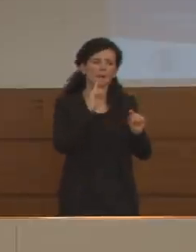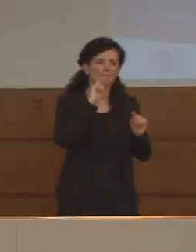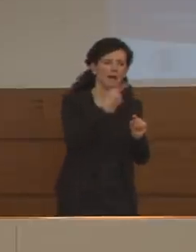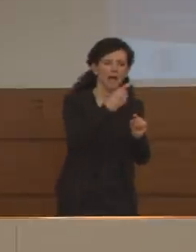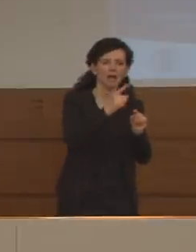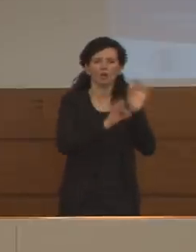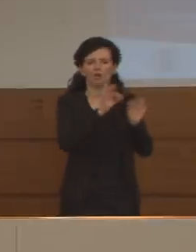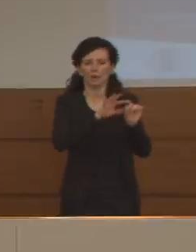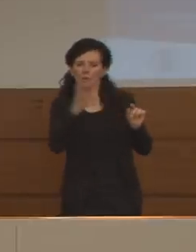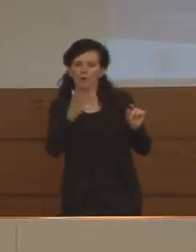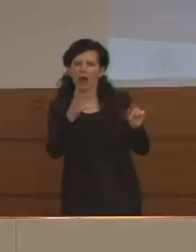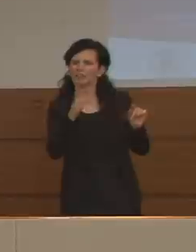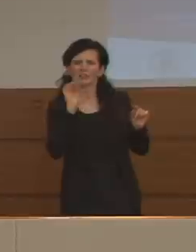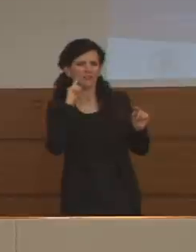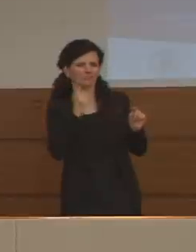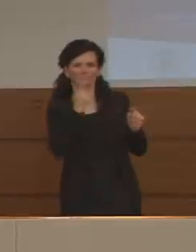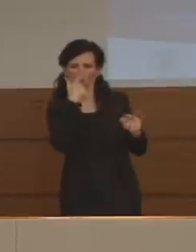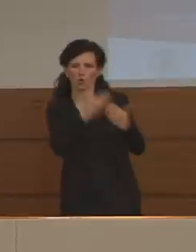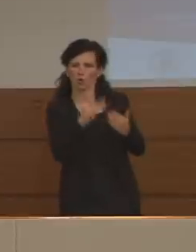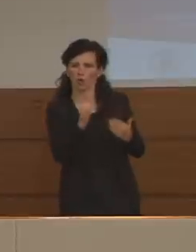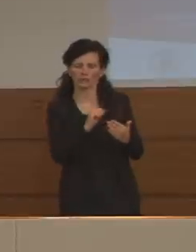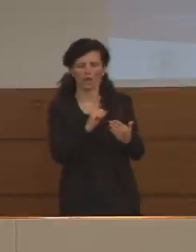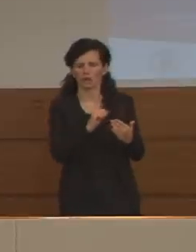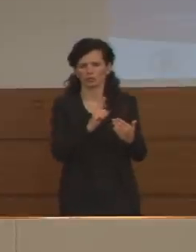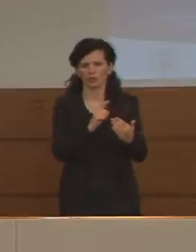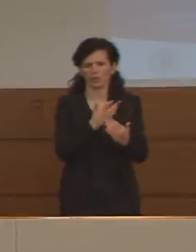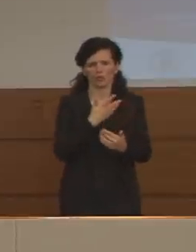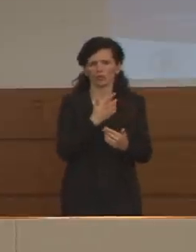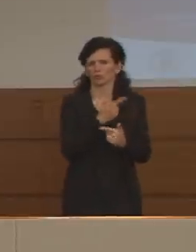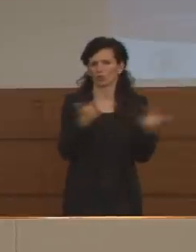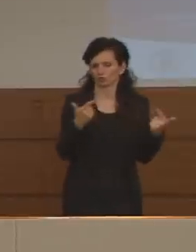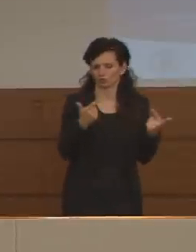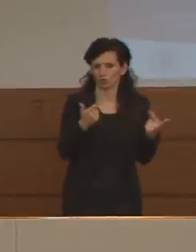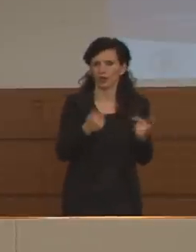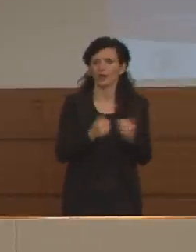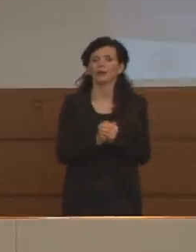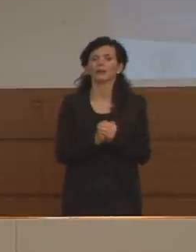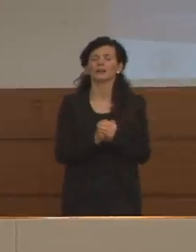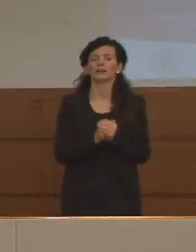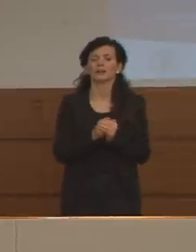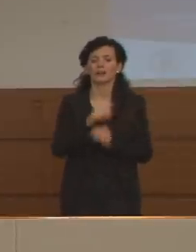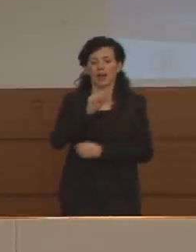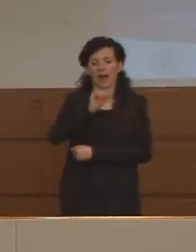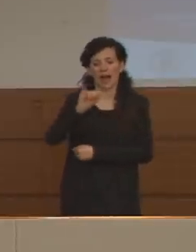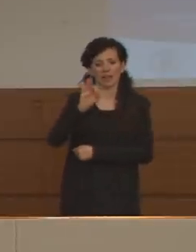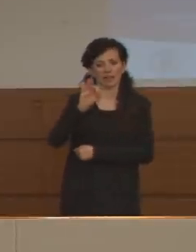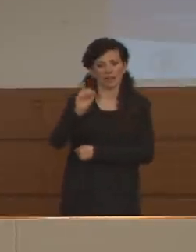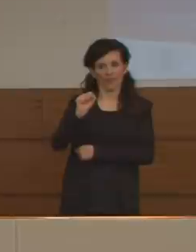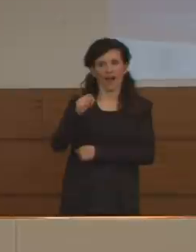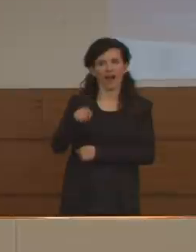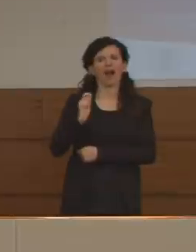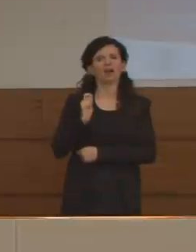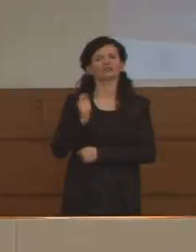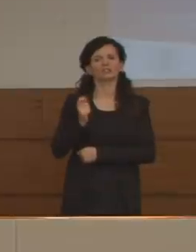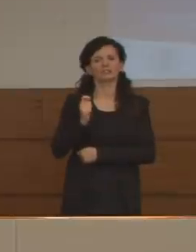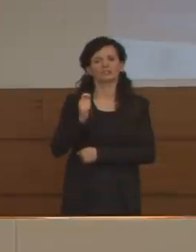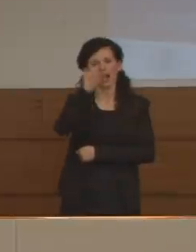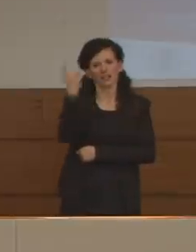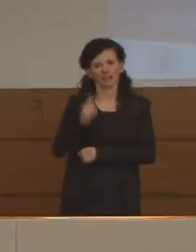e sono in corso sia a livello italiano attraverso l'aifa l'agenzia italiana